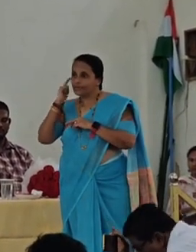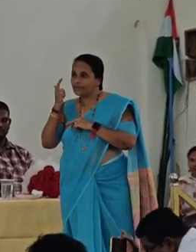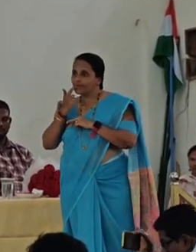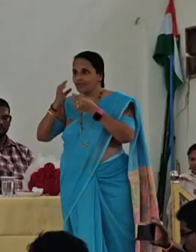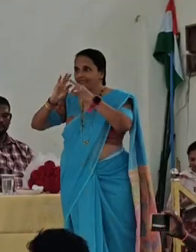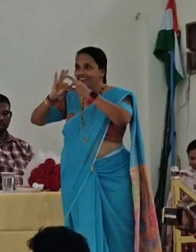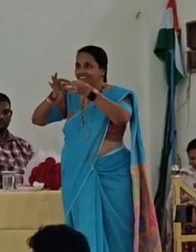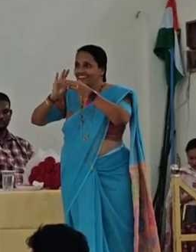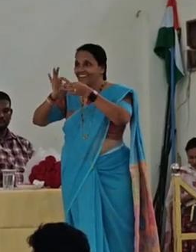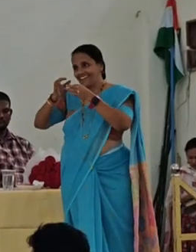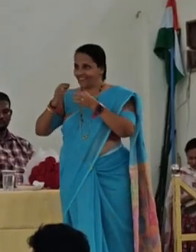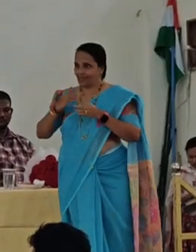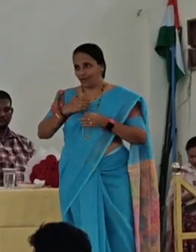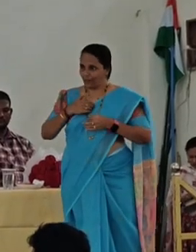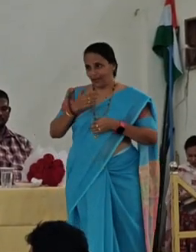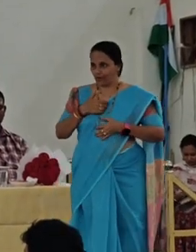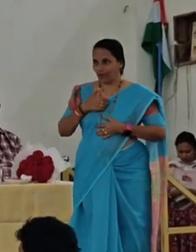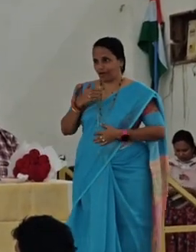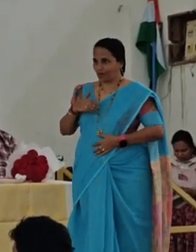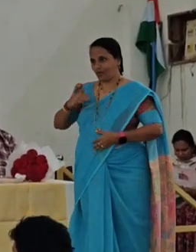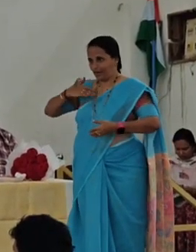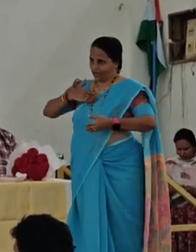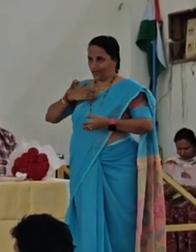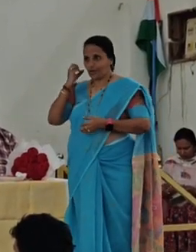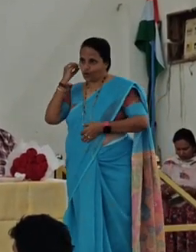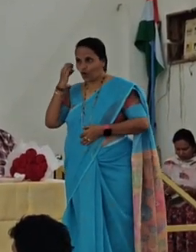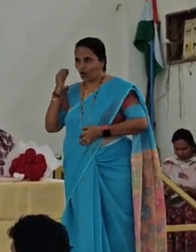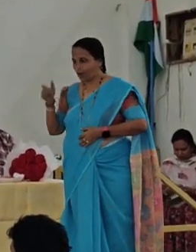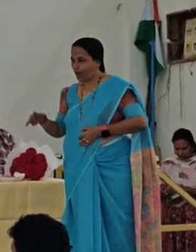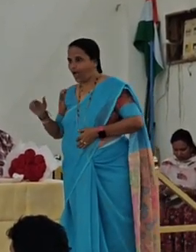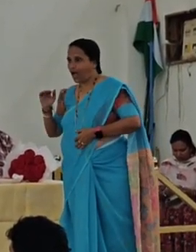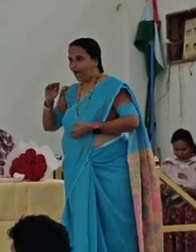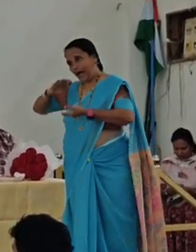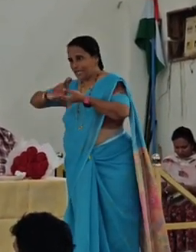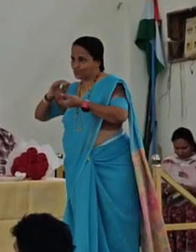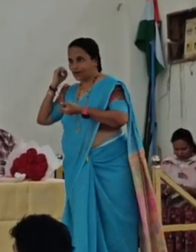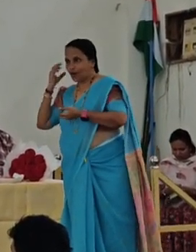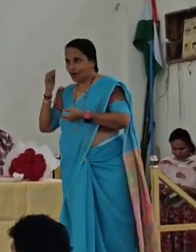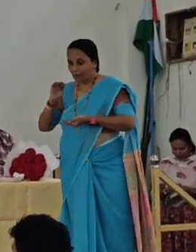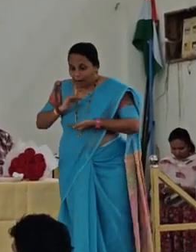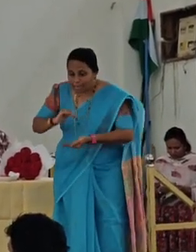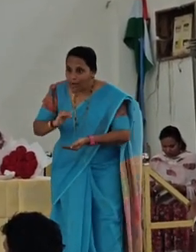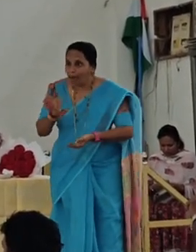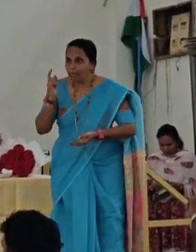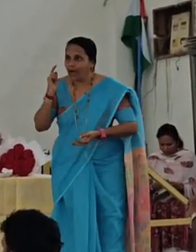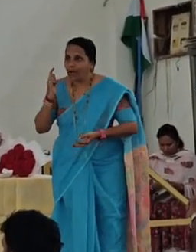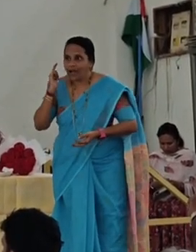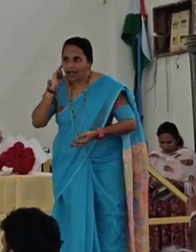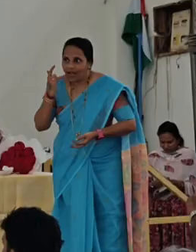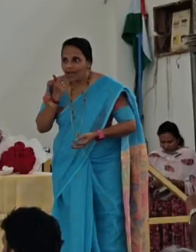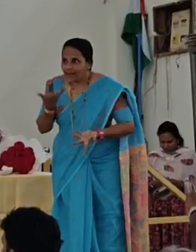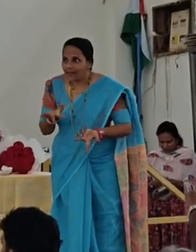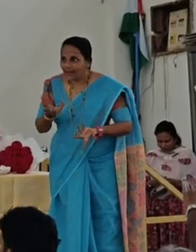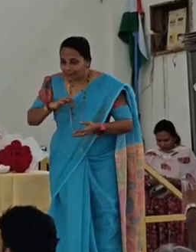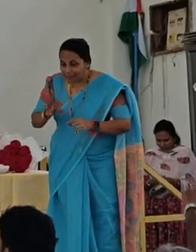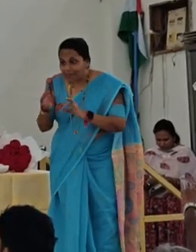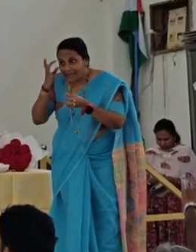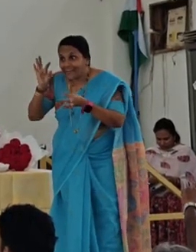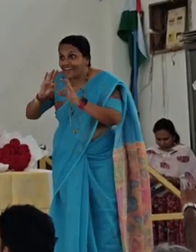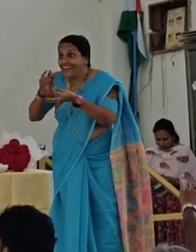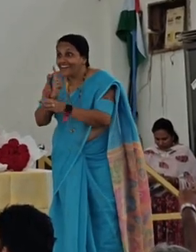భాష అంటే సైన్ లాంగ్వేజ్ వచ్చుంటే చాలా బాగుంటుంది. ఎందుకంటే స్కూల్లో మనం పోయినప్పుడు స్పెషల్